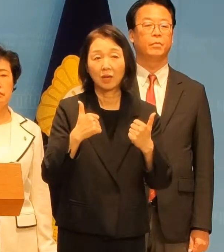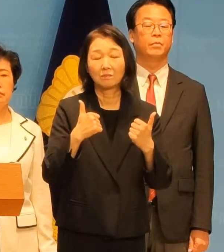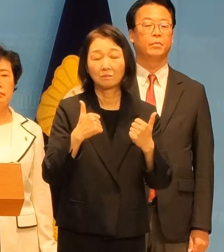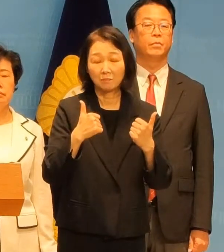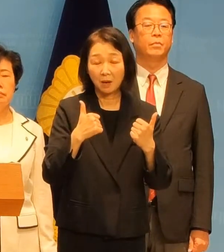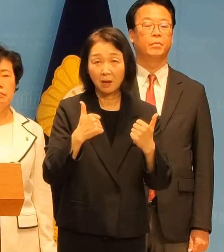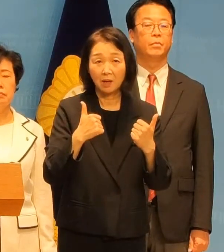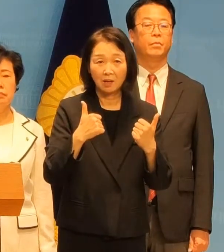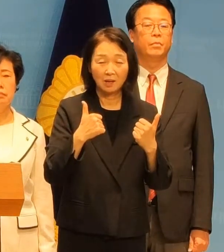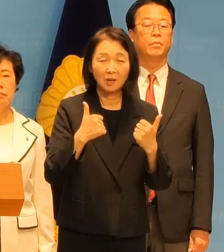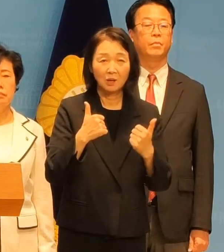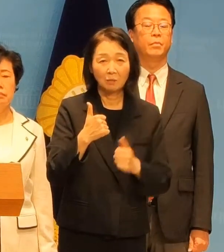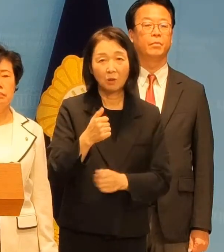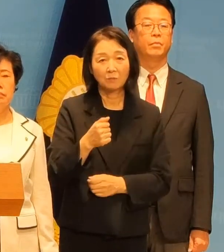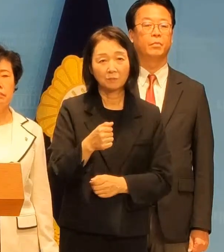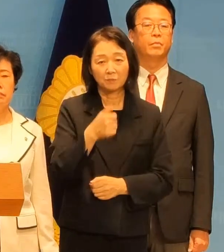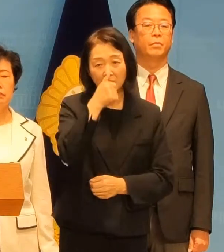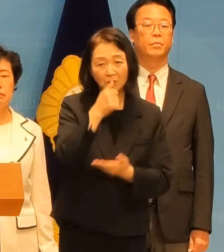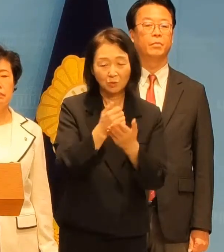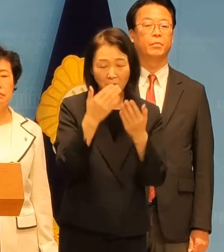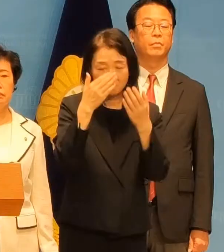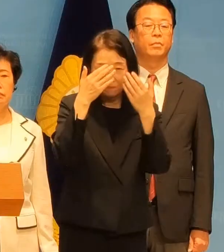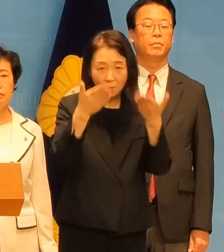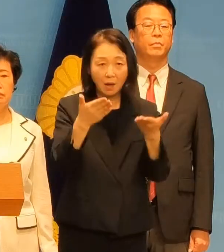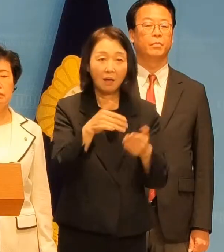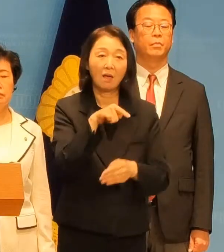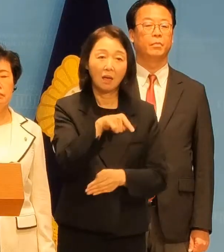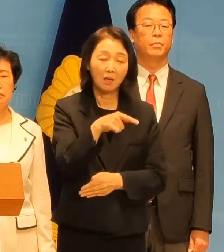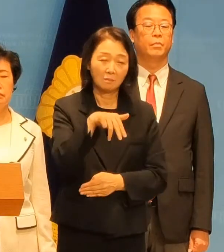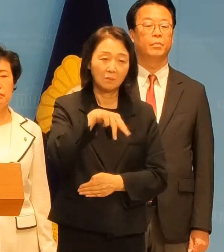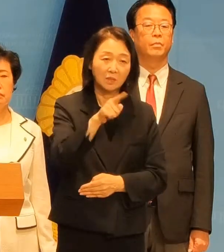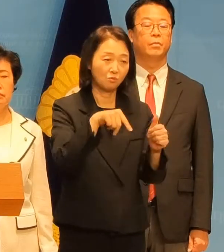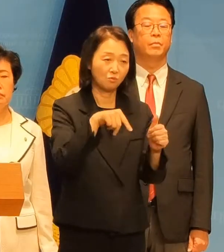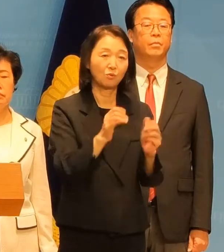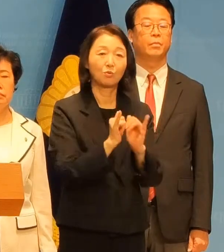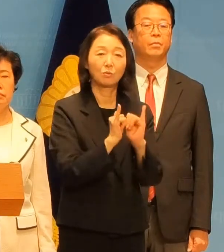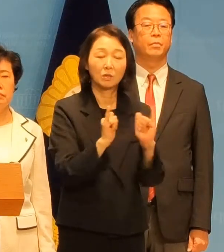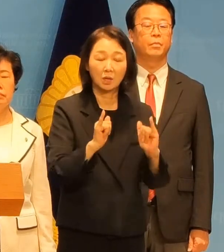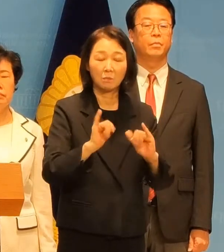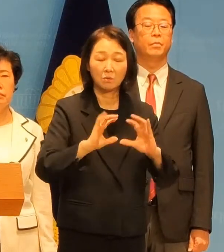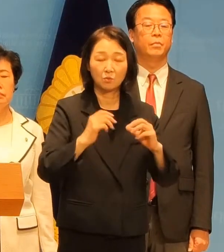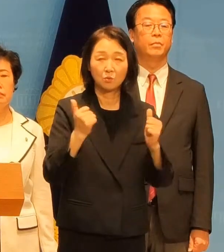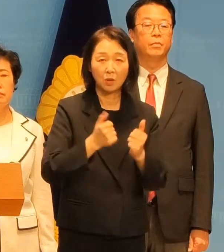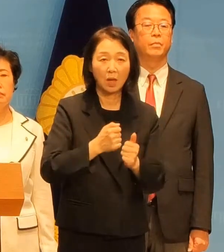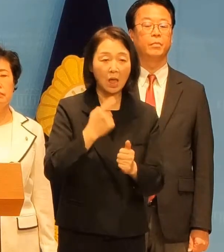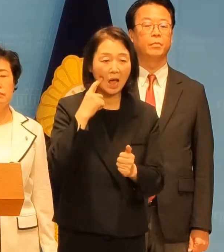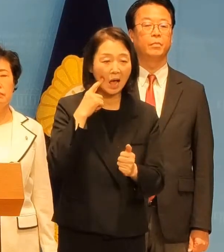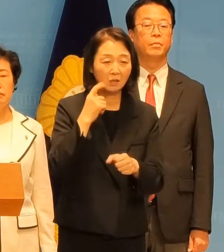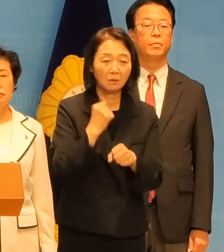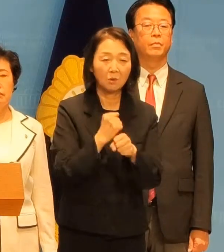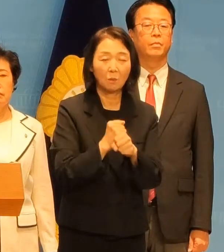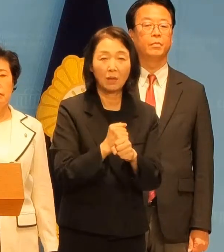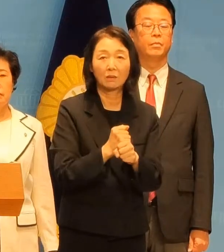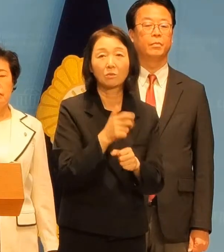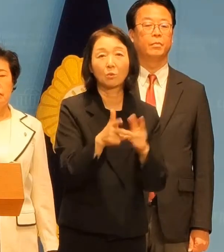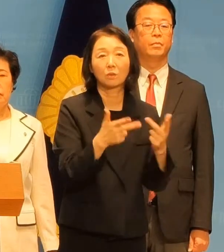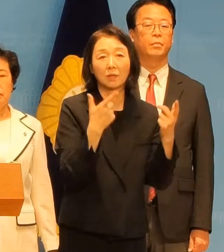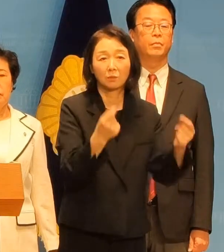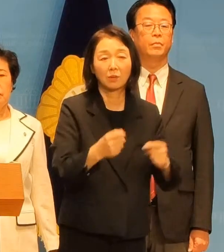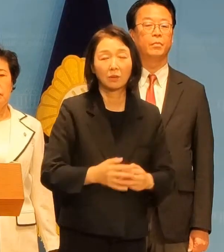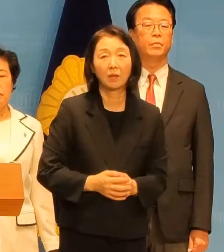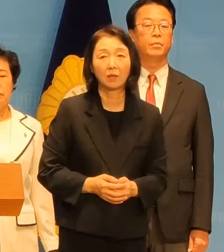면책특권을 이용한 서영교 부승찬 의원의 국회 가짜 공장화입니다. 그래서 저희